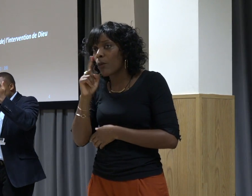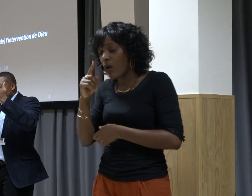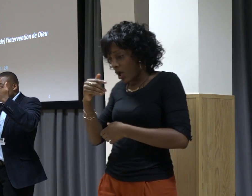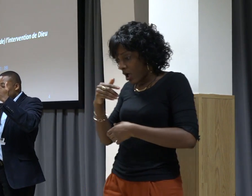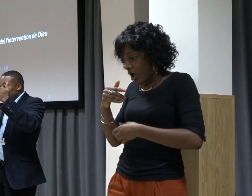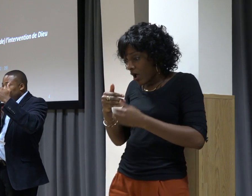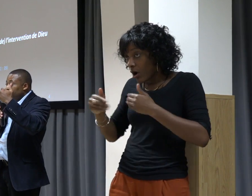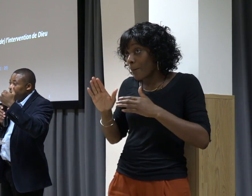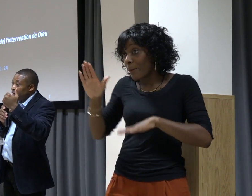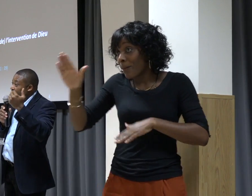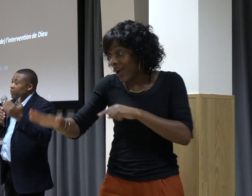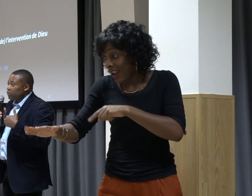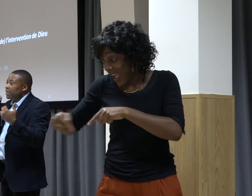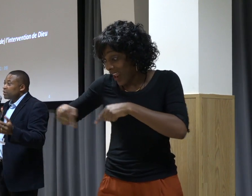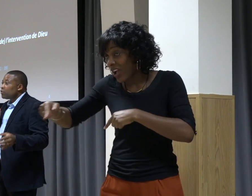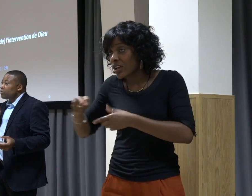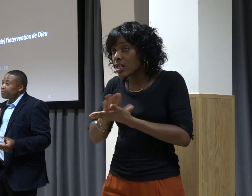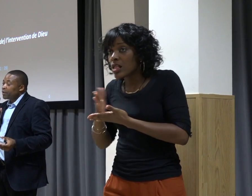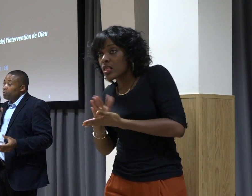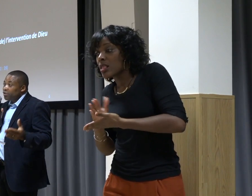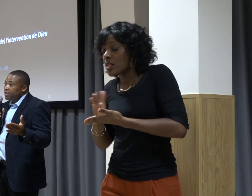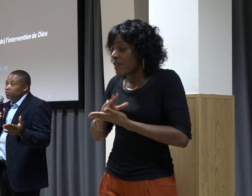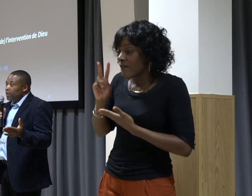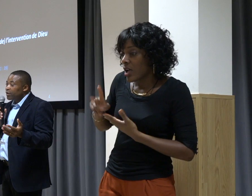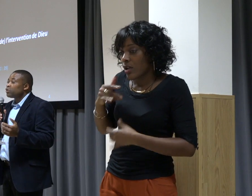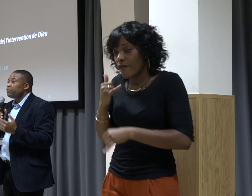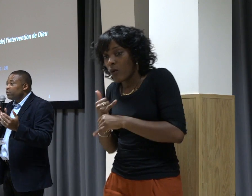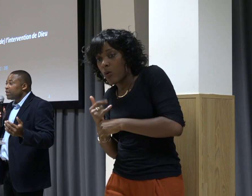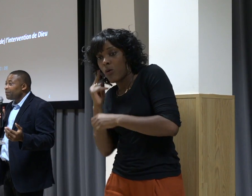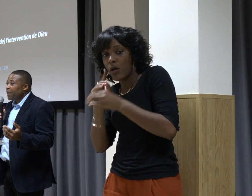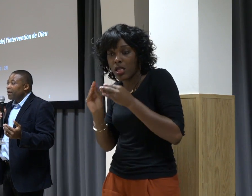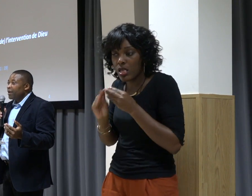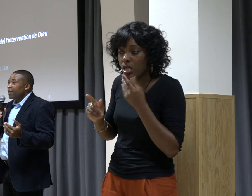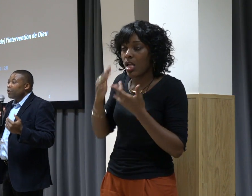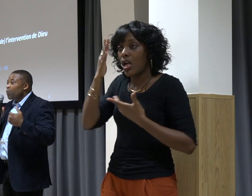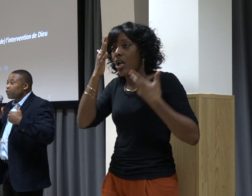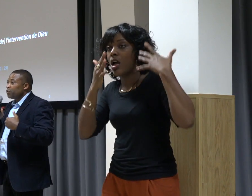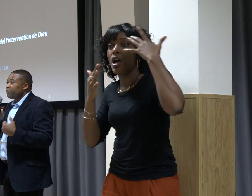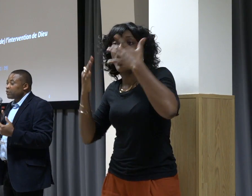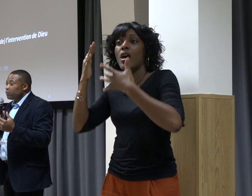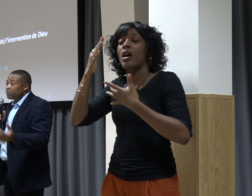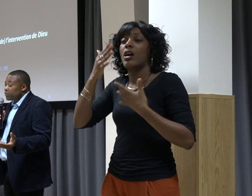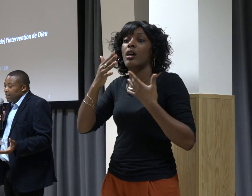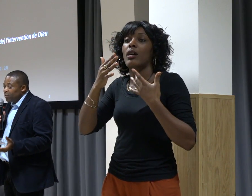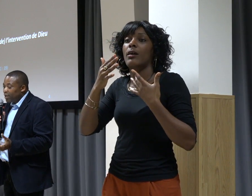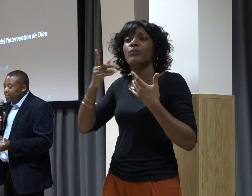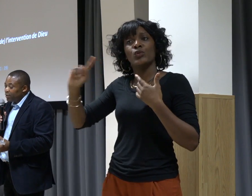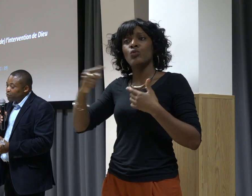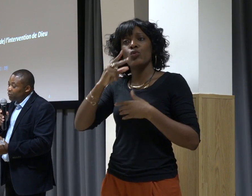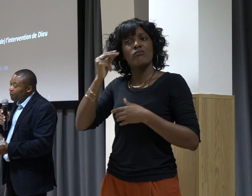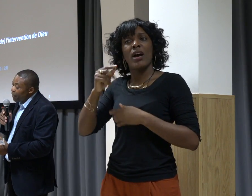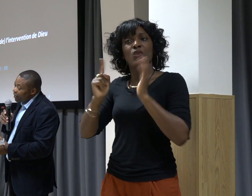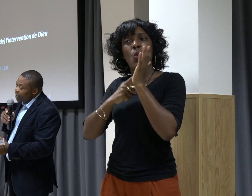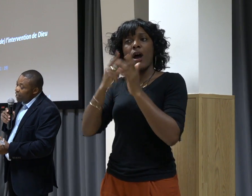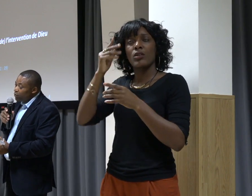questions. Et parfois, ce sont des questions, comme je le disais tout à l'heure, qui sont fondées, qui reposent sur le fait que nous analysons la